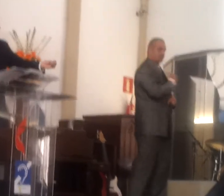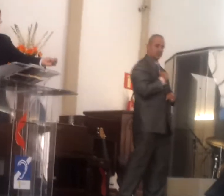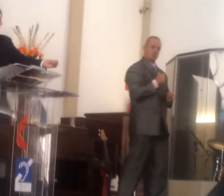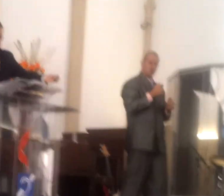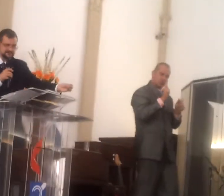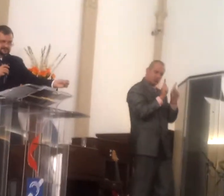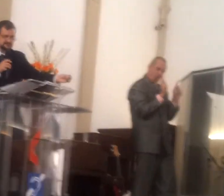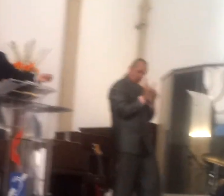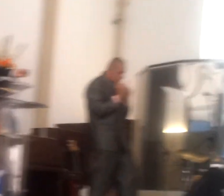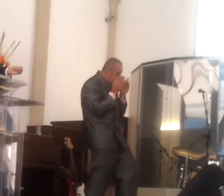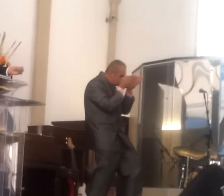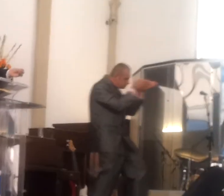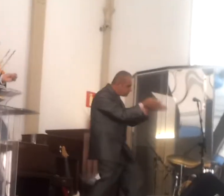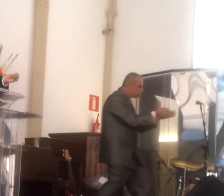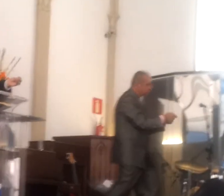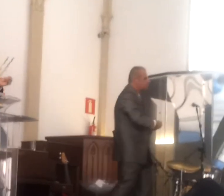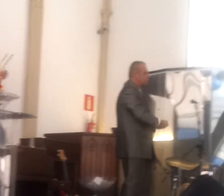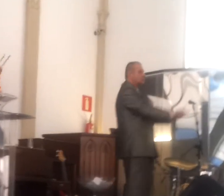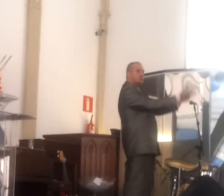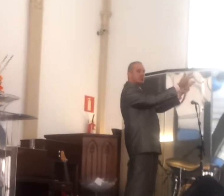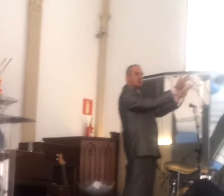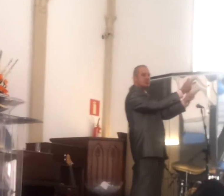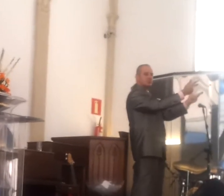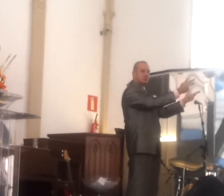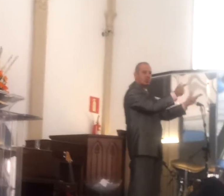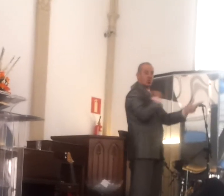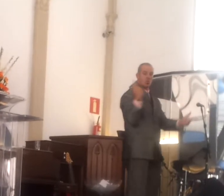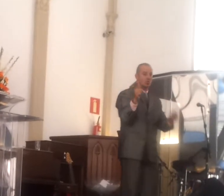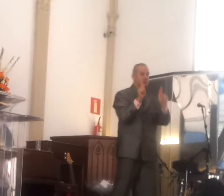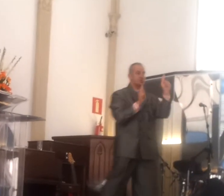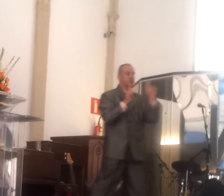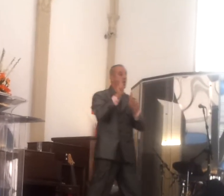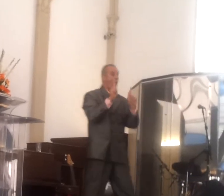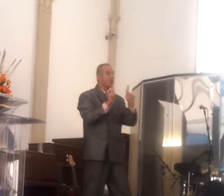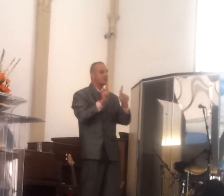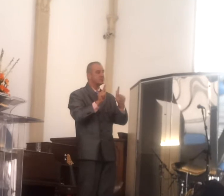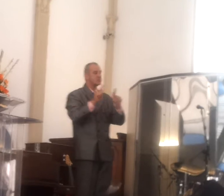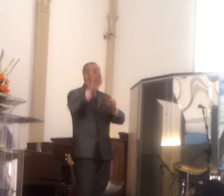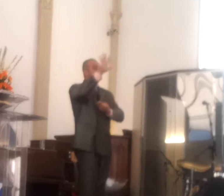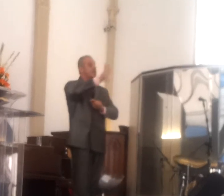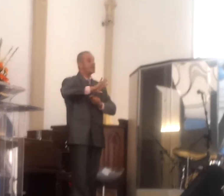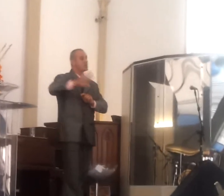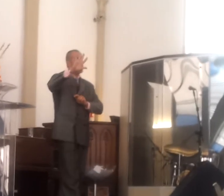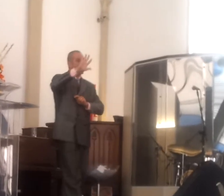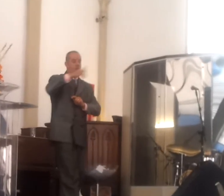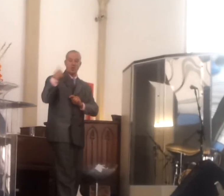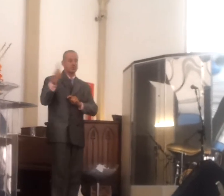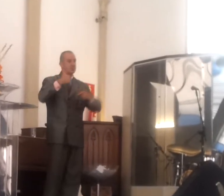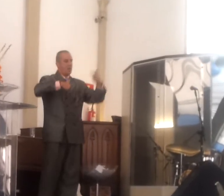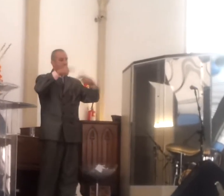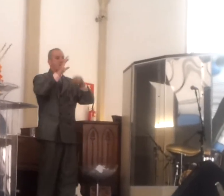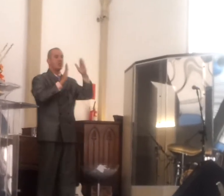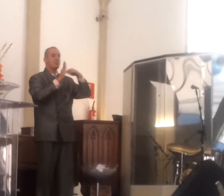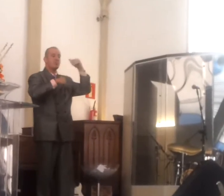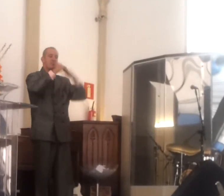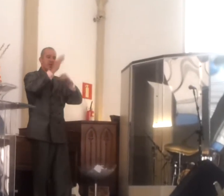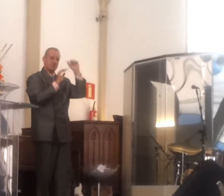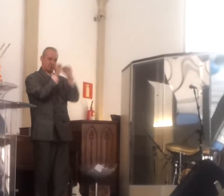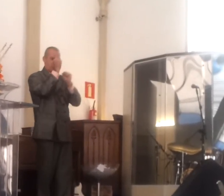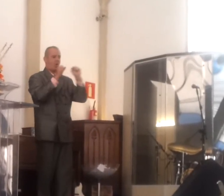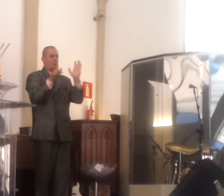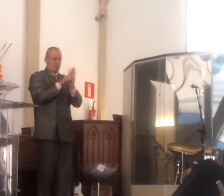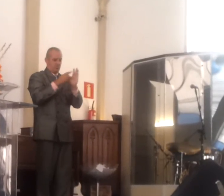não entra. Nós somos gideões internacionais, somos homens de negócios, profissionais liberais, nós somos membros